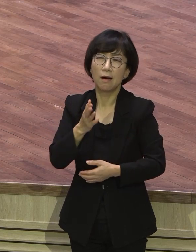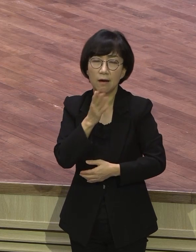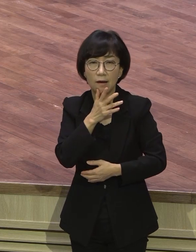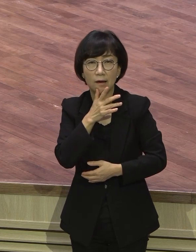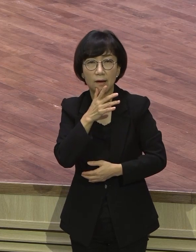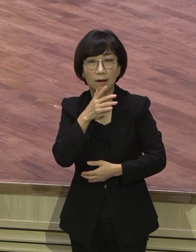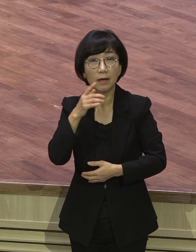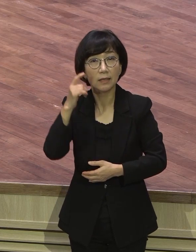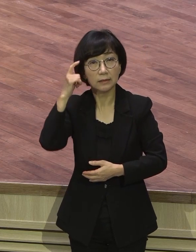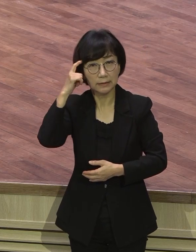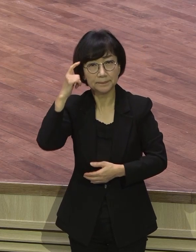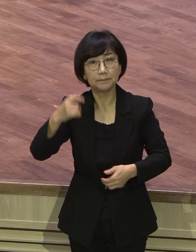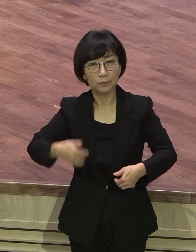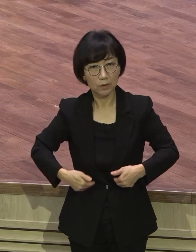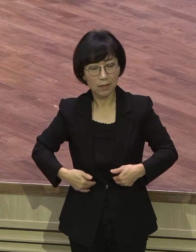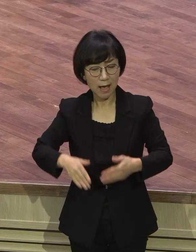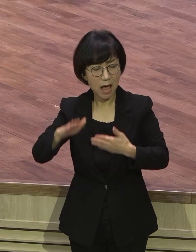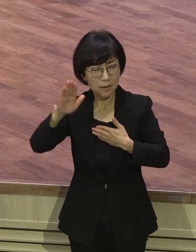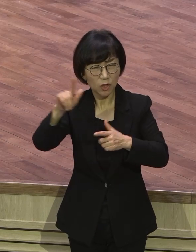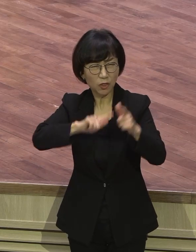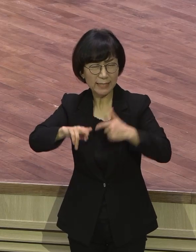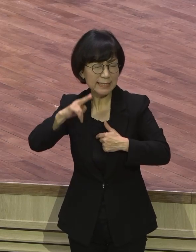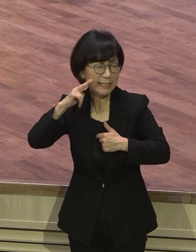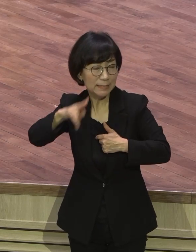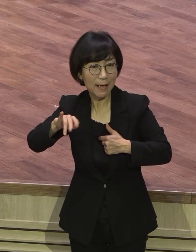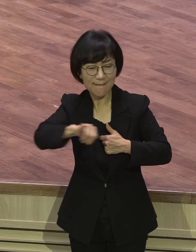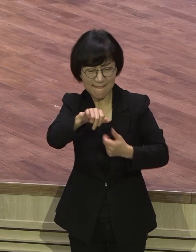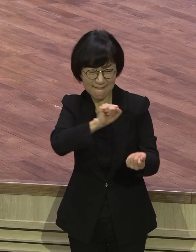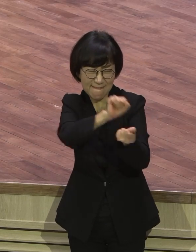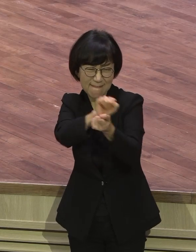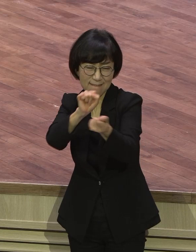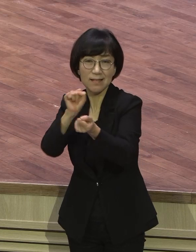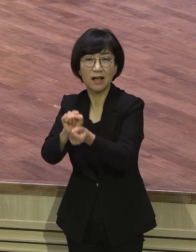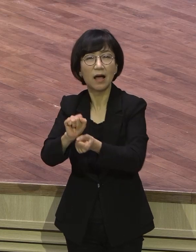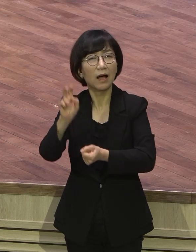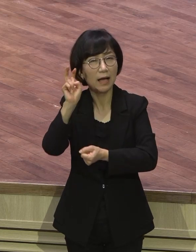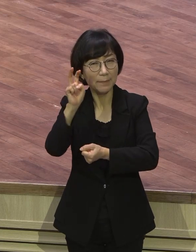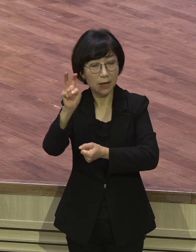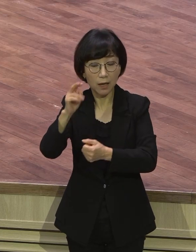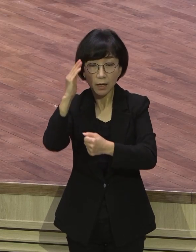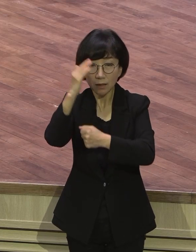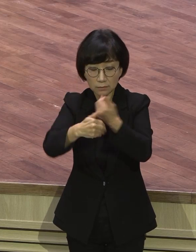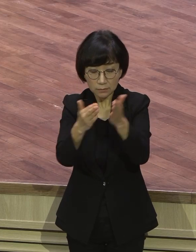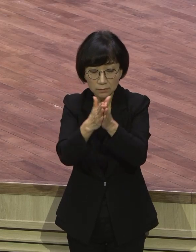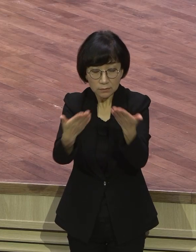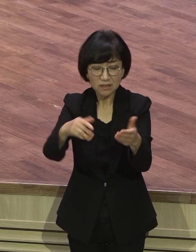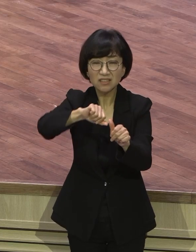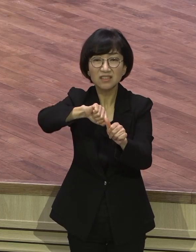이거 더 세게 옵니다. 계속 올 것입니다. 재앙이 온다 그랬어요.